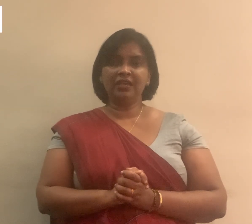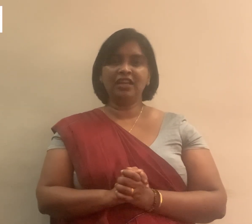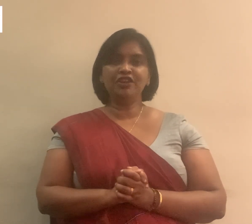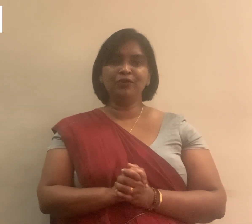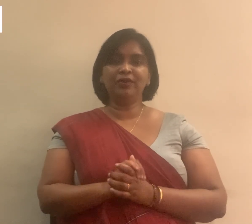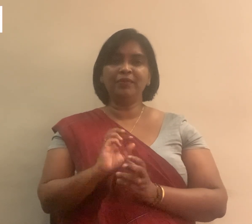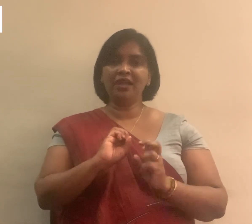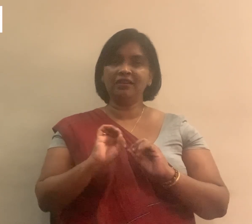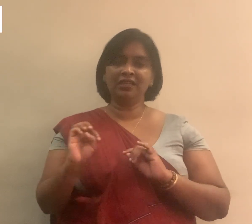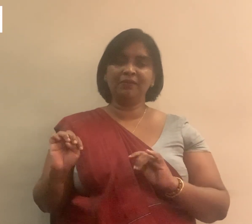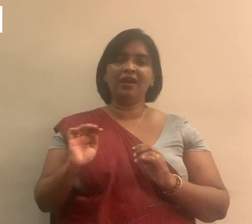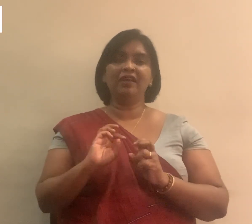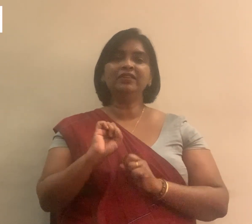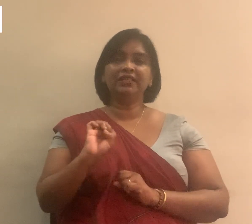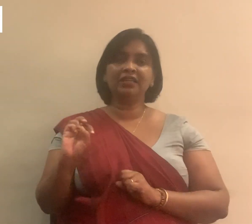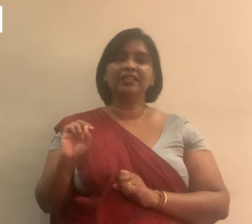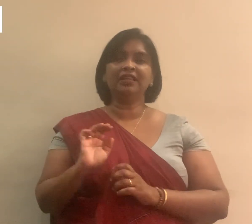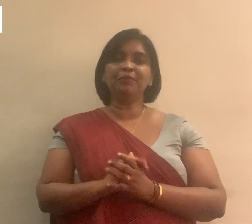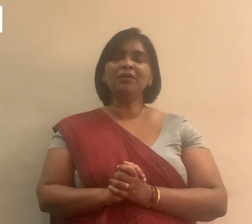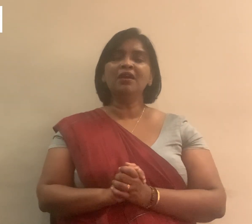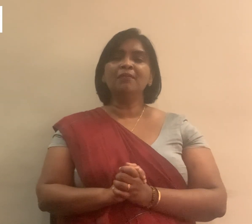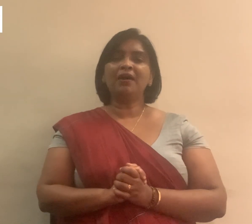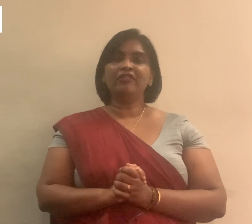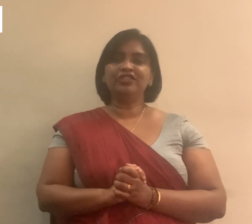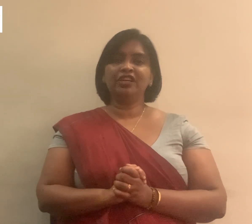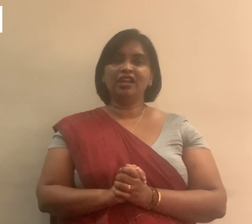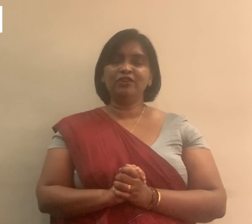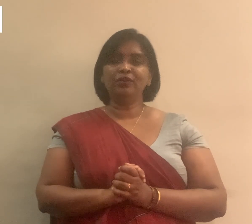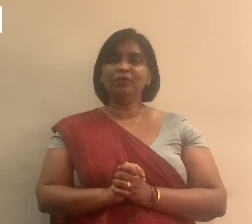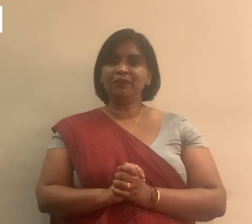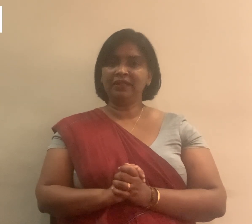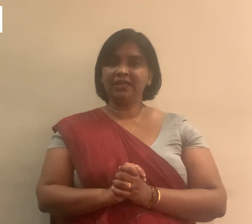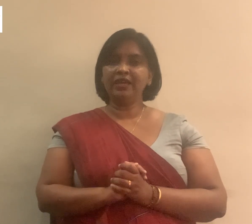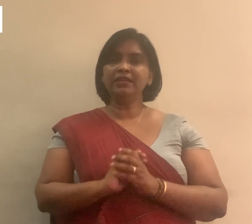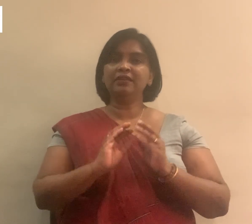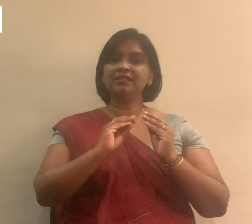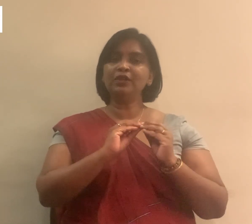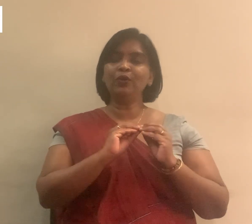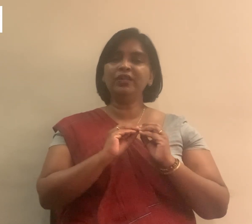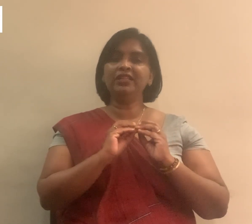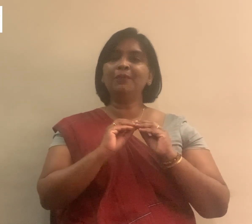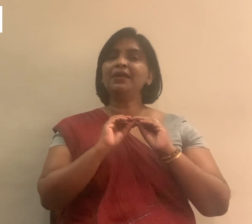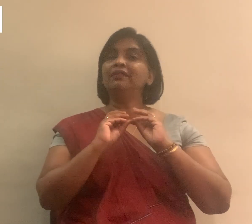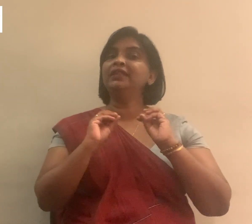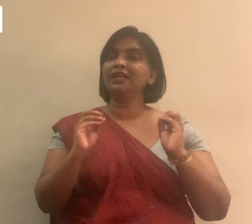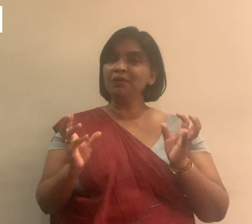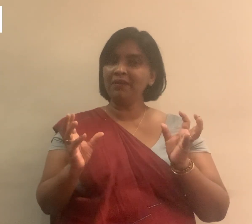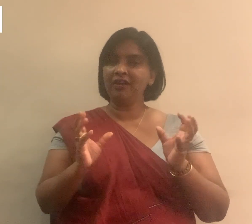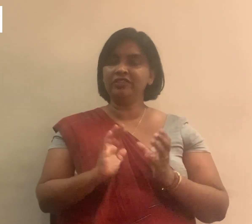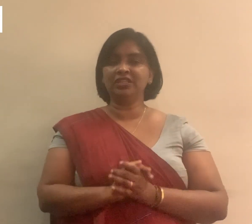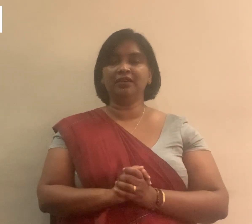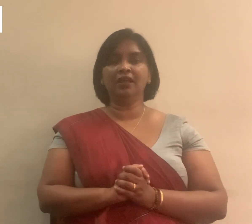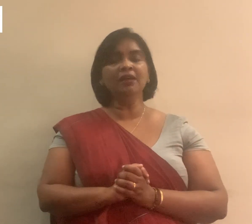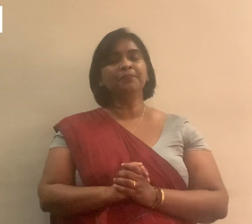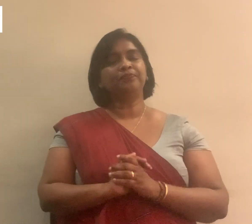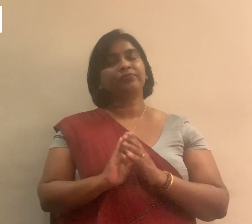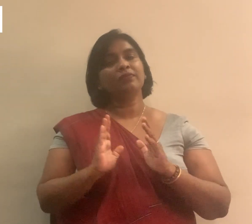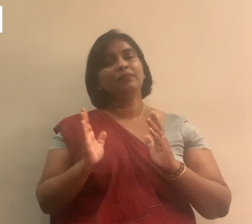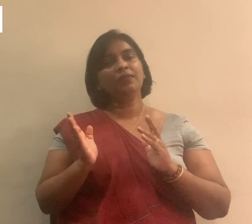කරන්න ඕන. මේ අක්ෂර මාලාව නිතර අපි පාවිච්චි කරන්න ඕන. ඔබට මතකයි ඉංග්‍රීසි හෝඩියේදී අපි අත් දෙකම පාවිච්චි කරා.